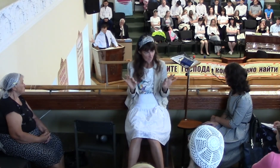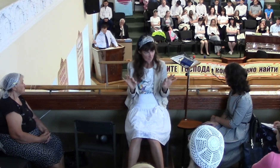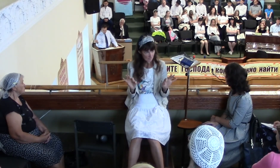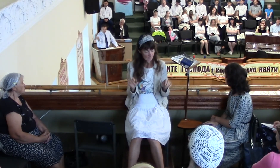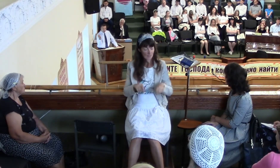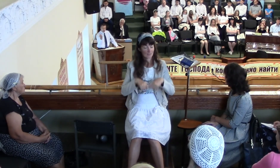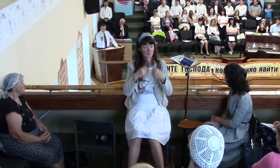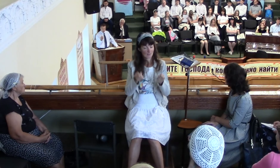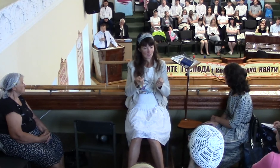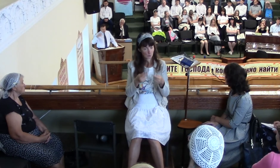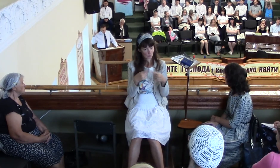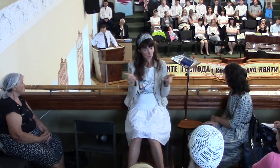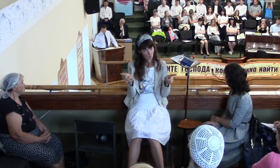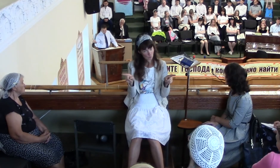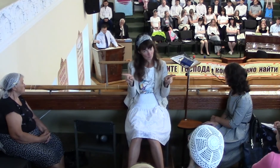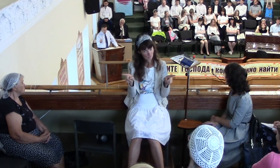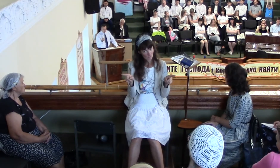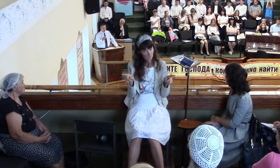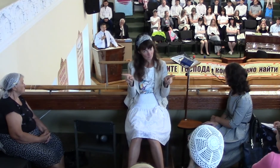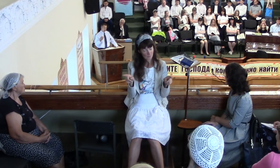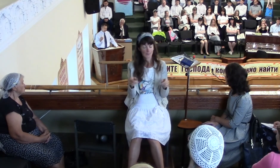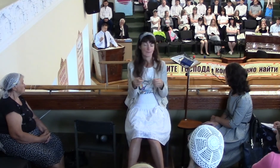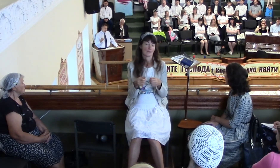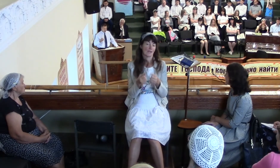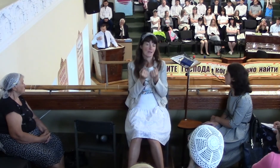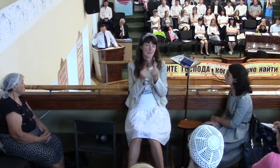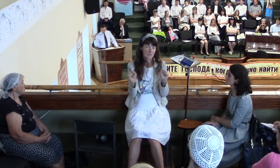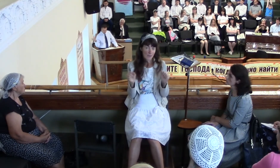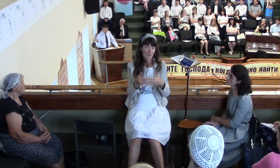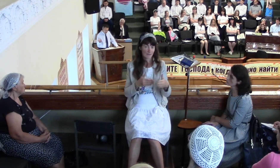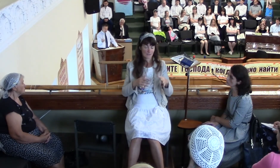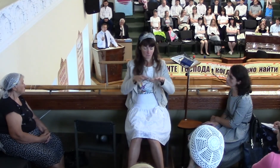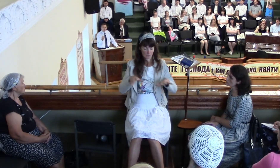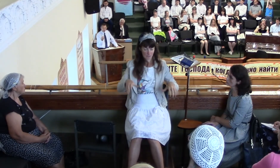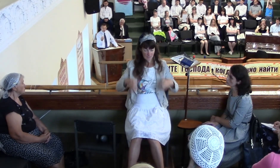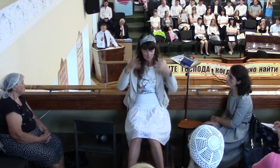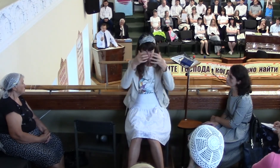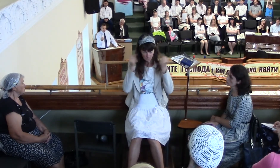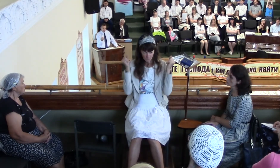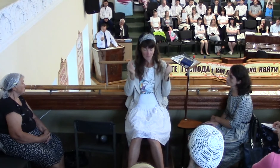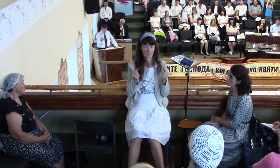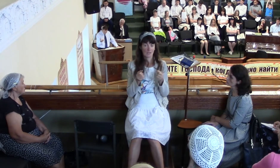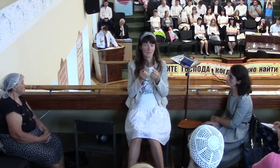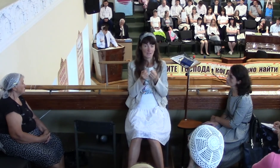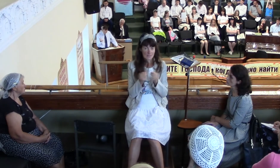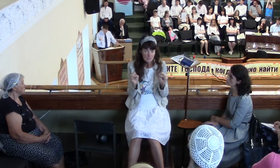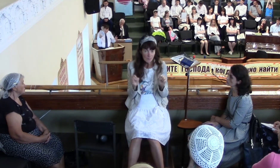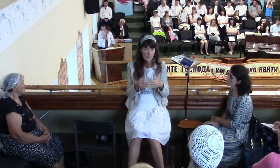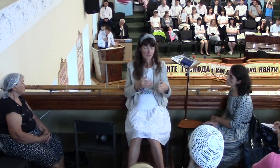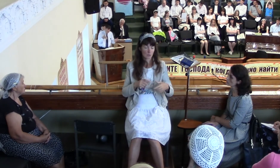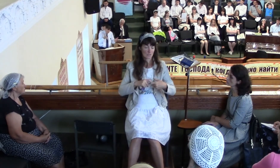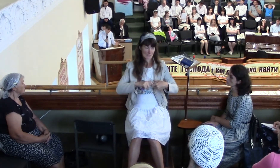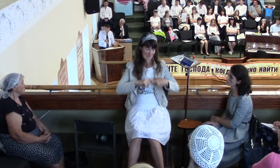от власти тьмы, избавив от греховной жизни, избавив от зависимости от греха,